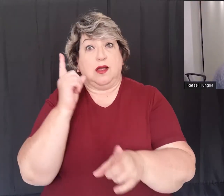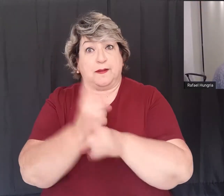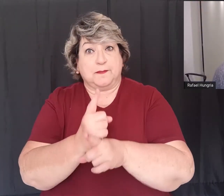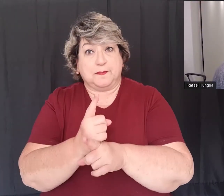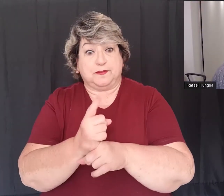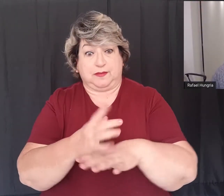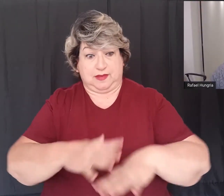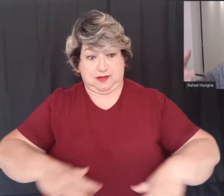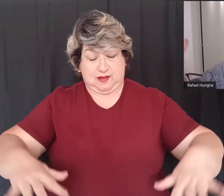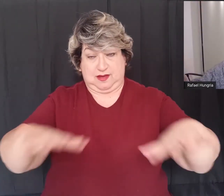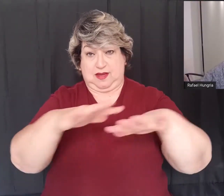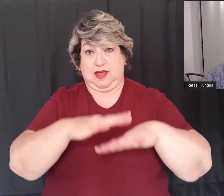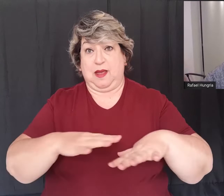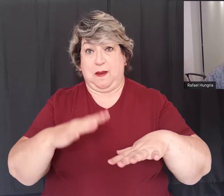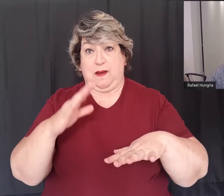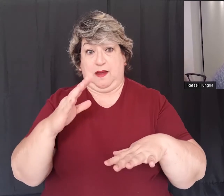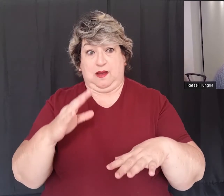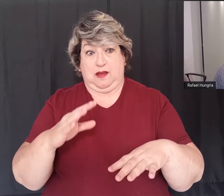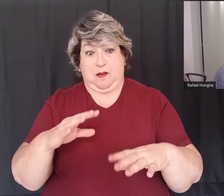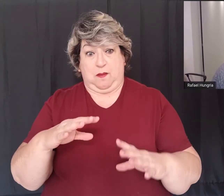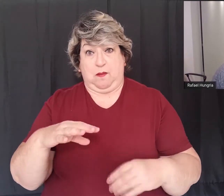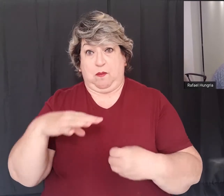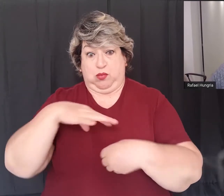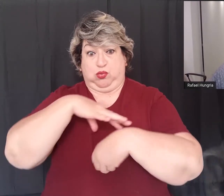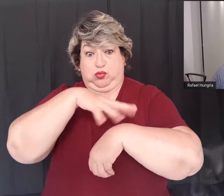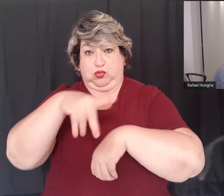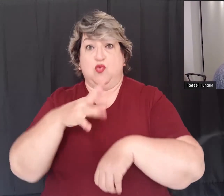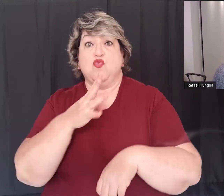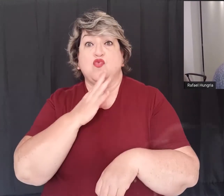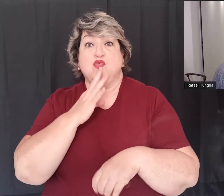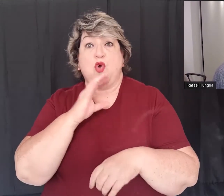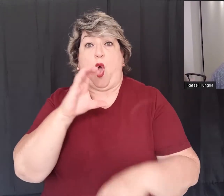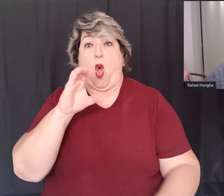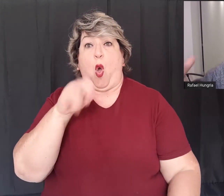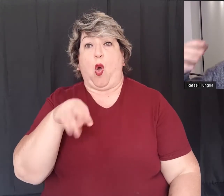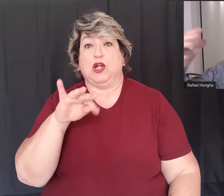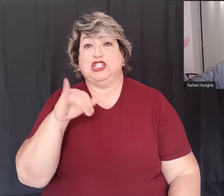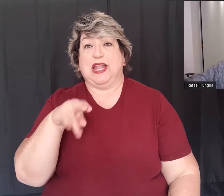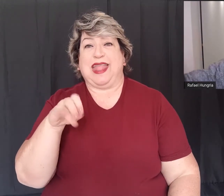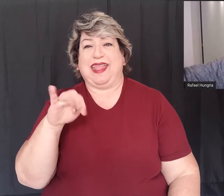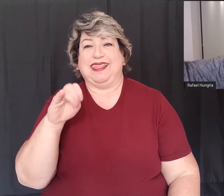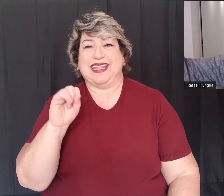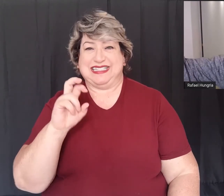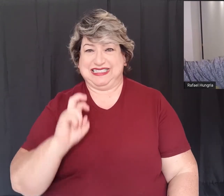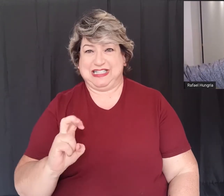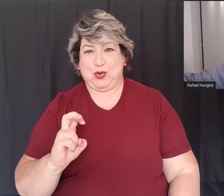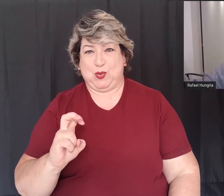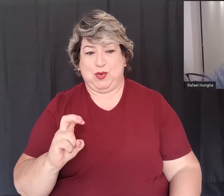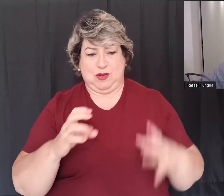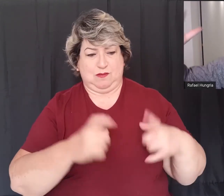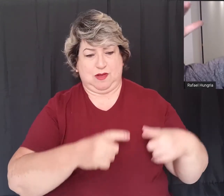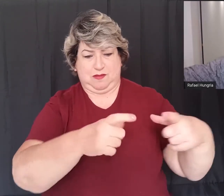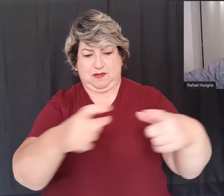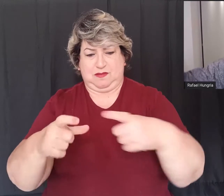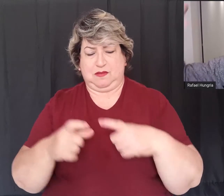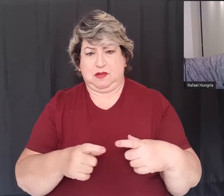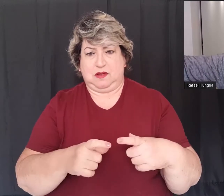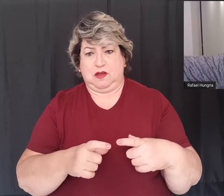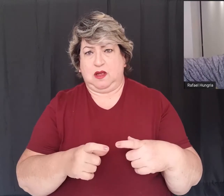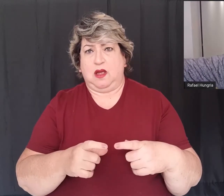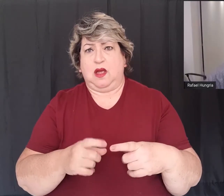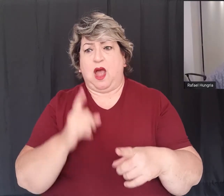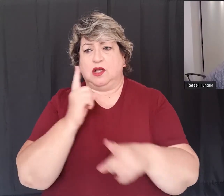região existia um continente lá desconhecido, que não é apresentado para nós. Encontramos uma grande muralha de gelo e além